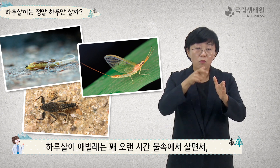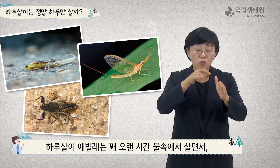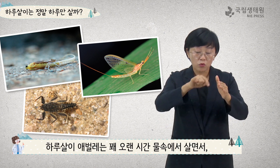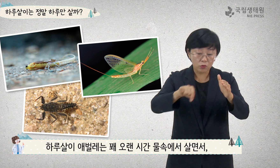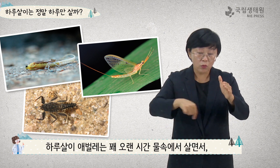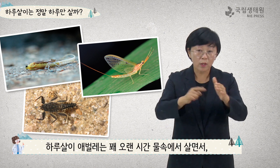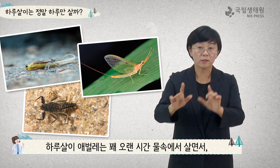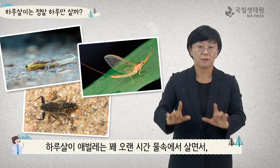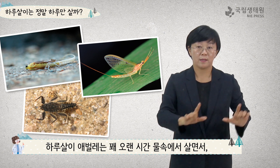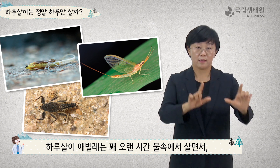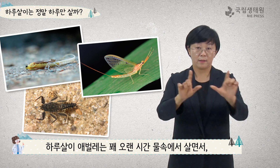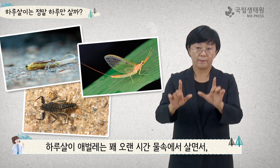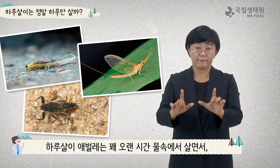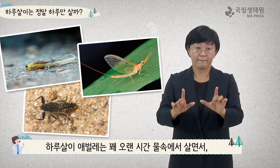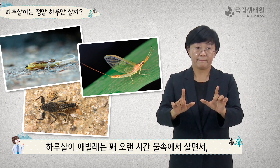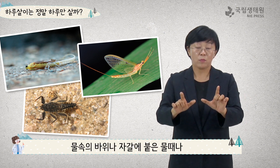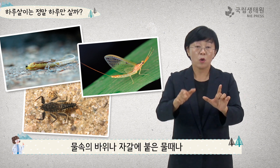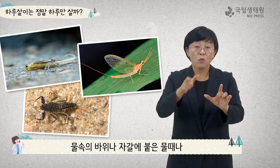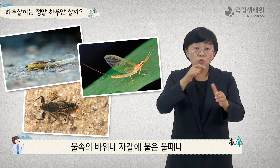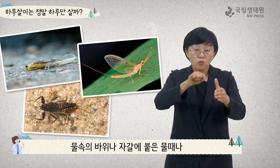그러니 사는 기간을 알에서부터 센다면